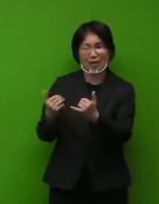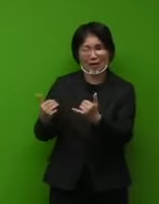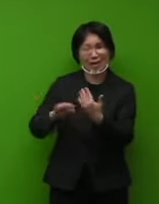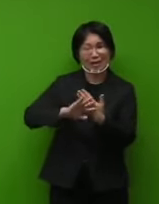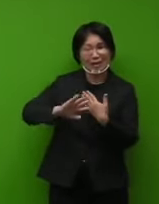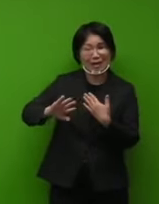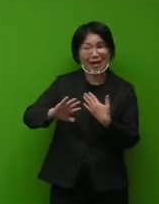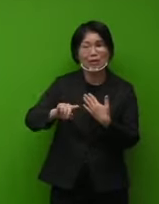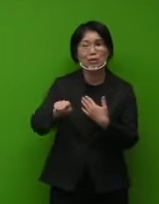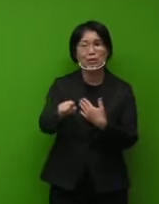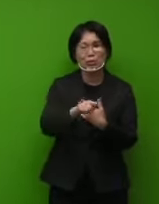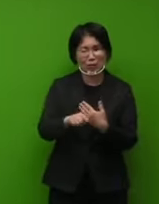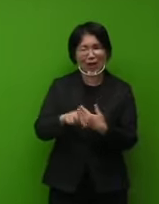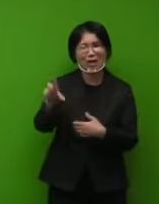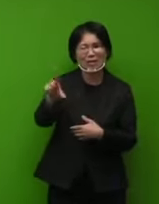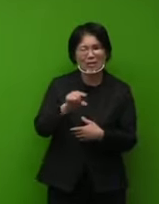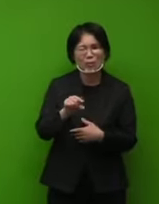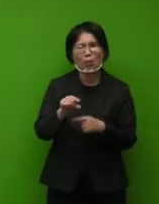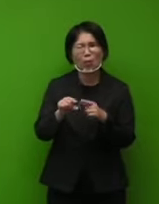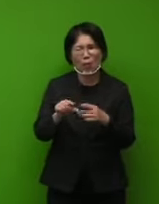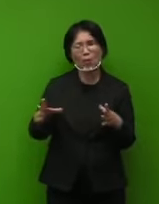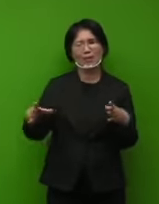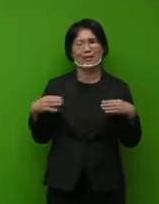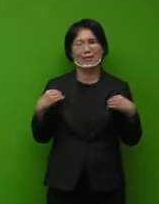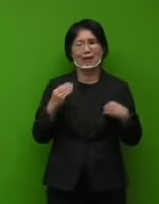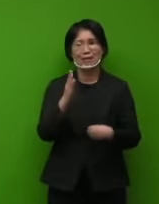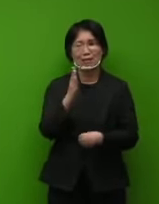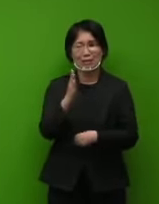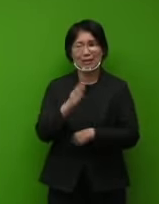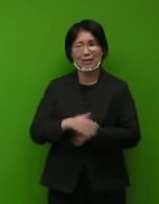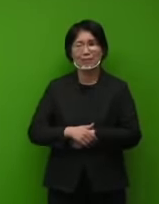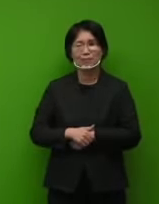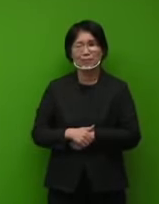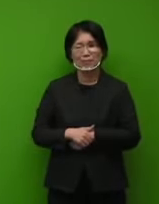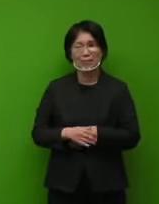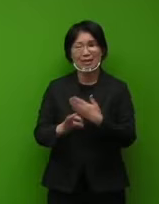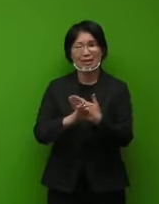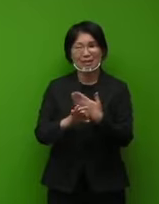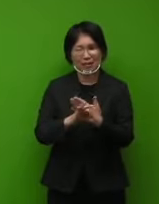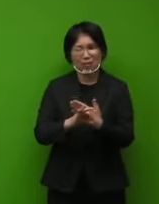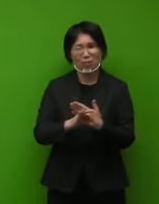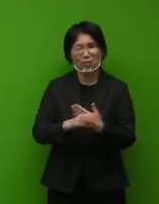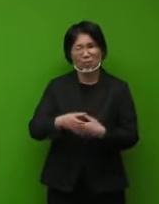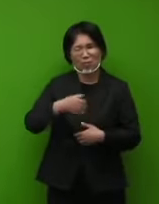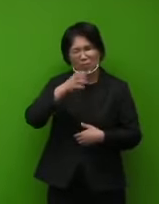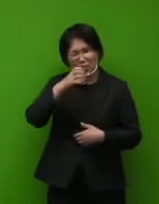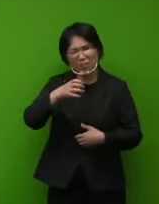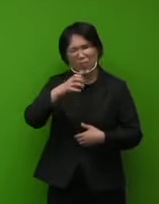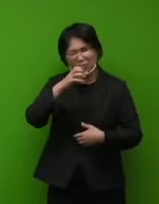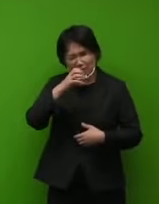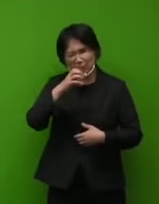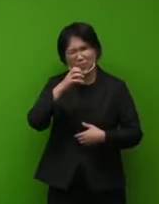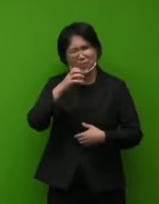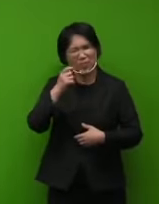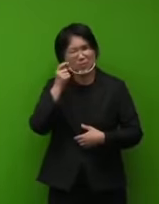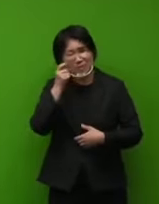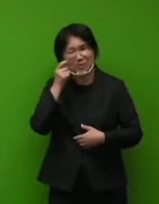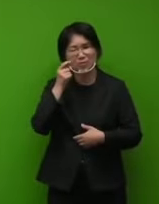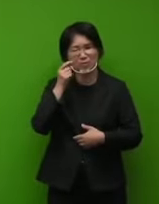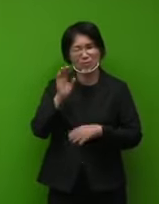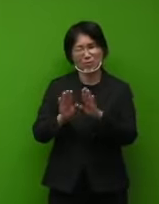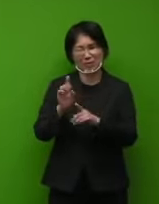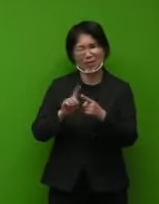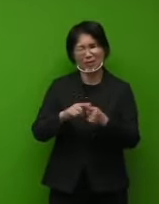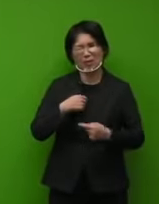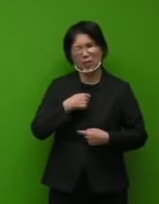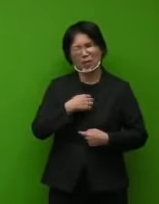ましては、利用をお控えをいただきたいというふうに思います。例えば、もう水分を取ることができない状況、ひどく息